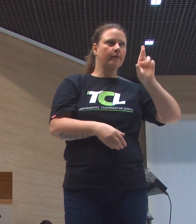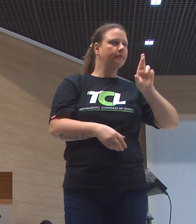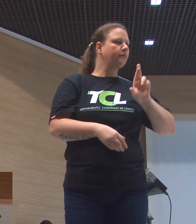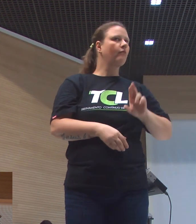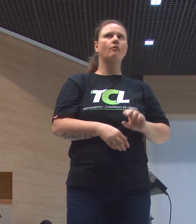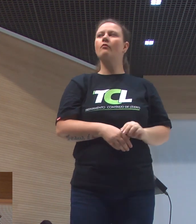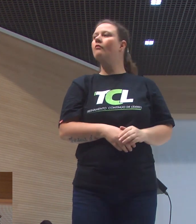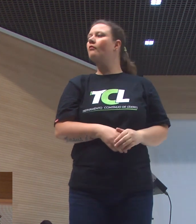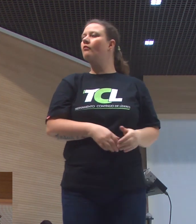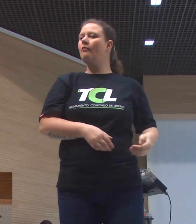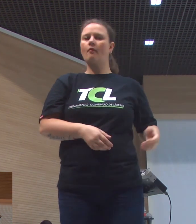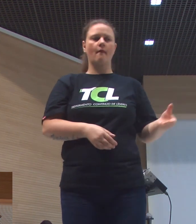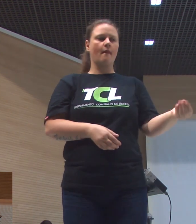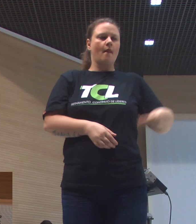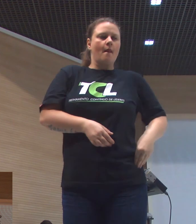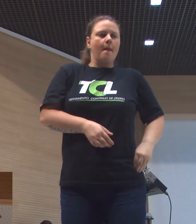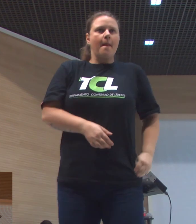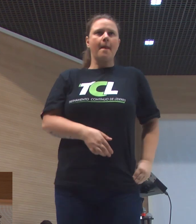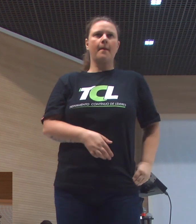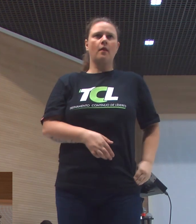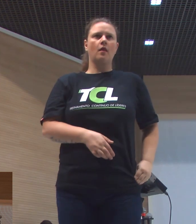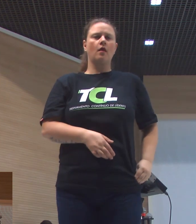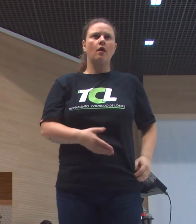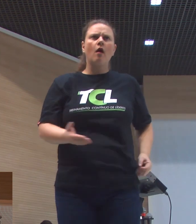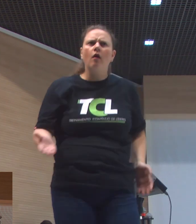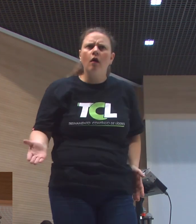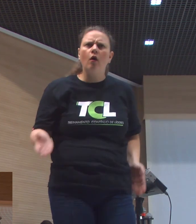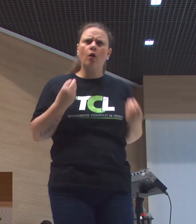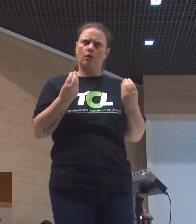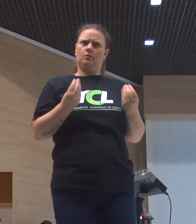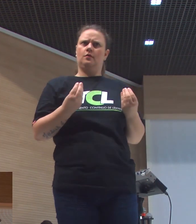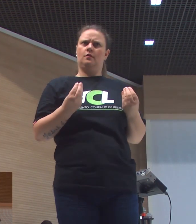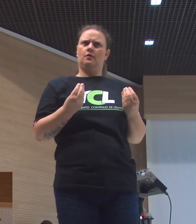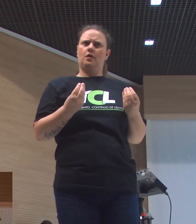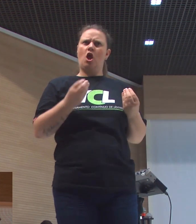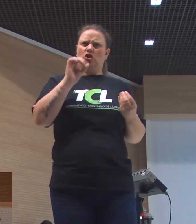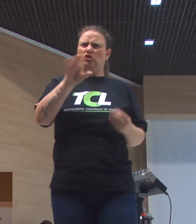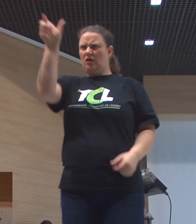E daí ele fica pensando, corrupto é a cara dos... esse cara que rouba milhões.